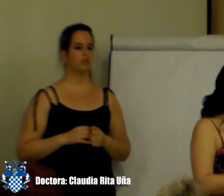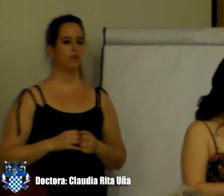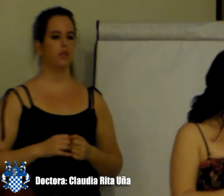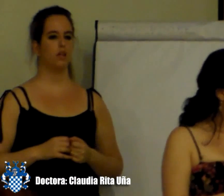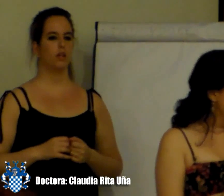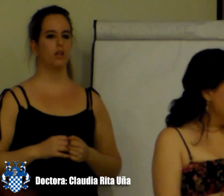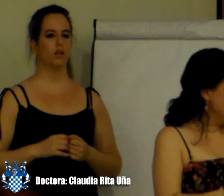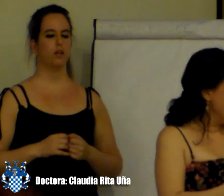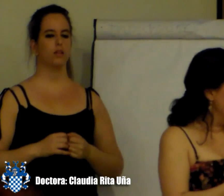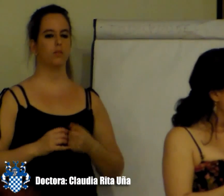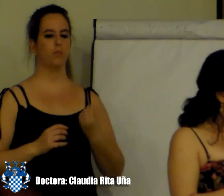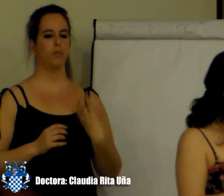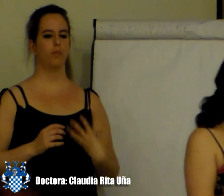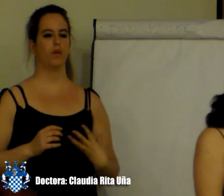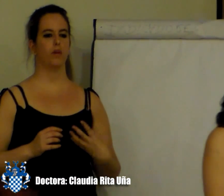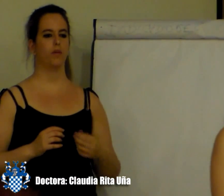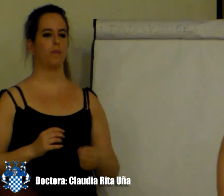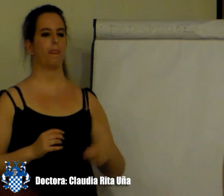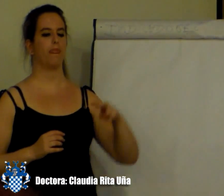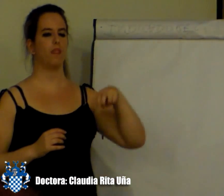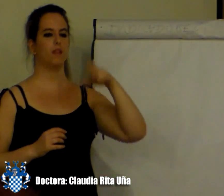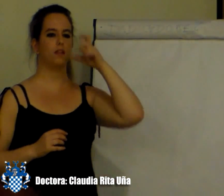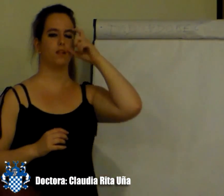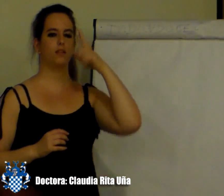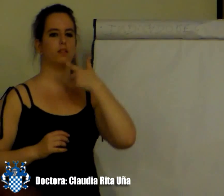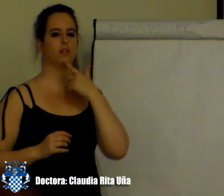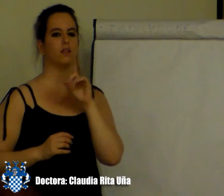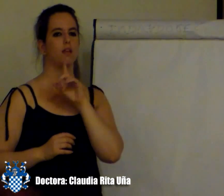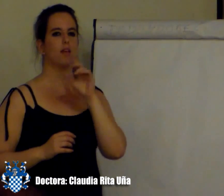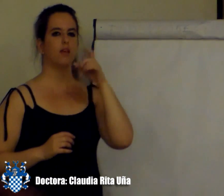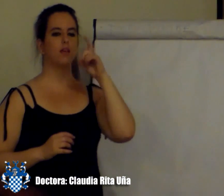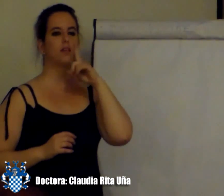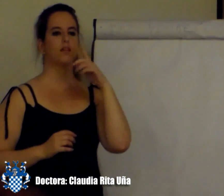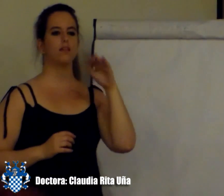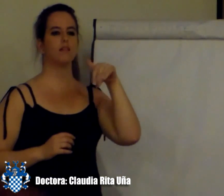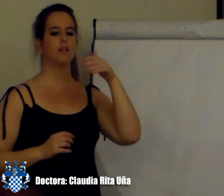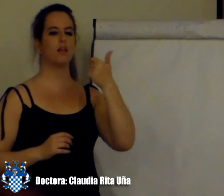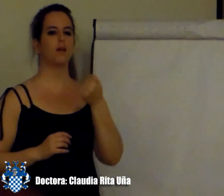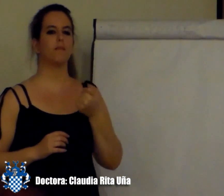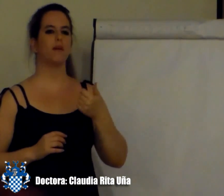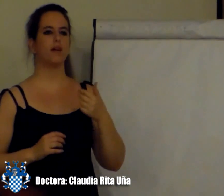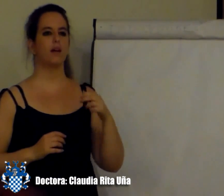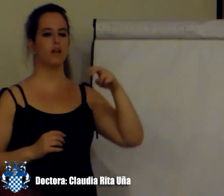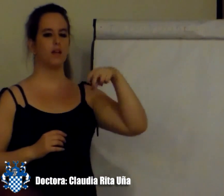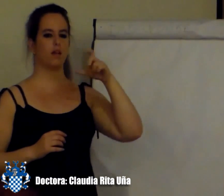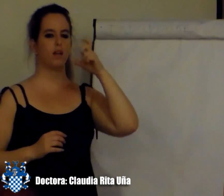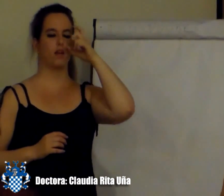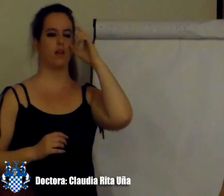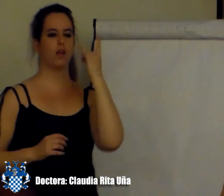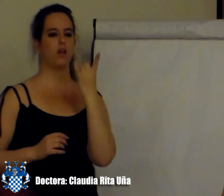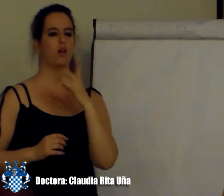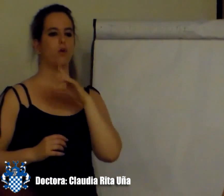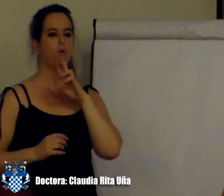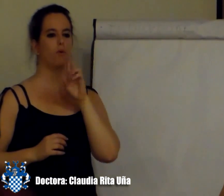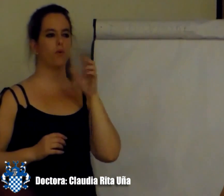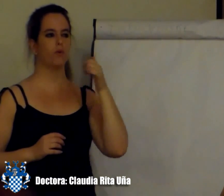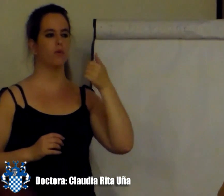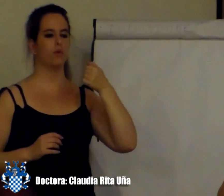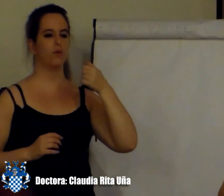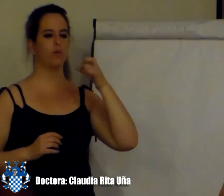Bueno, después en cuanto al sistema neuroendocrino, les quería explicar un poquito que la fibromialgia